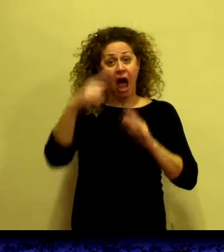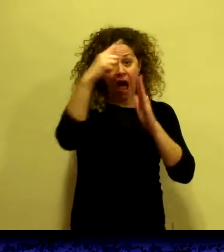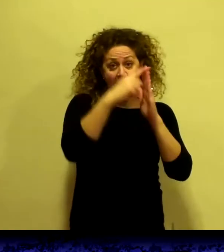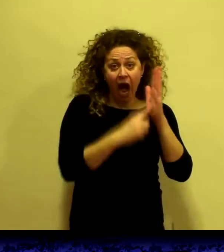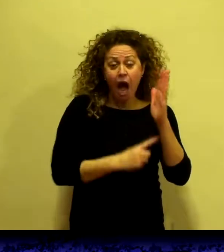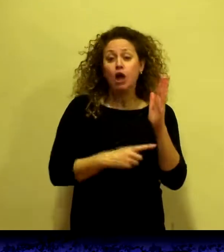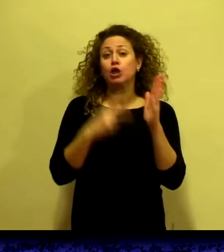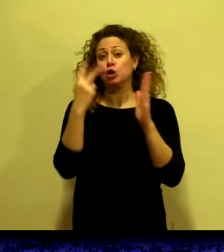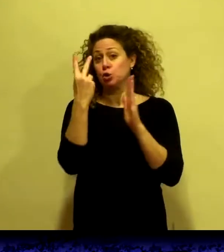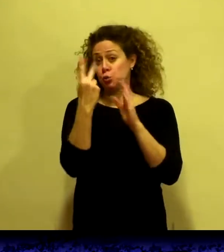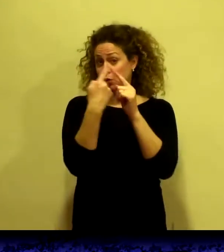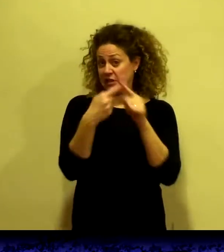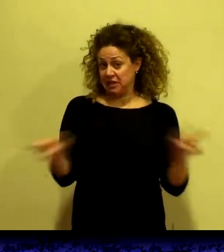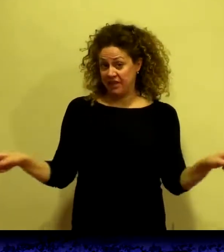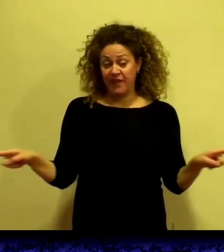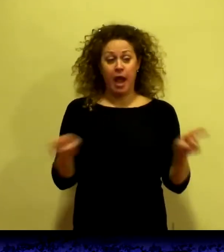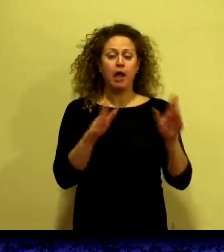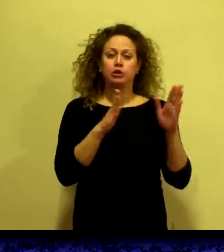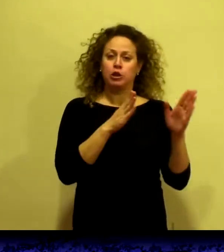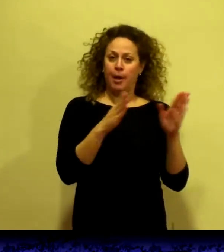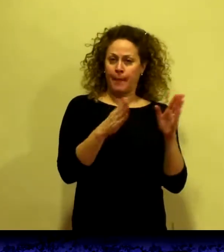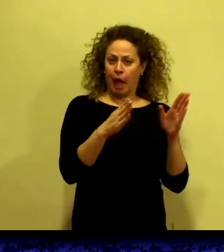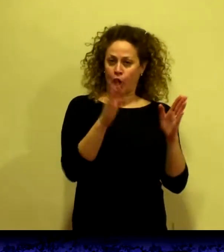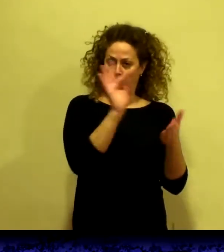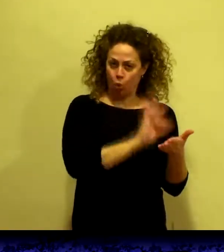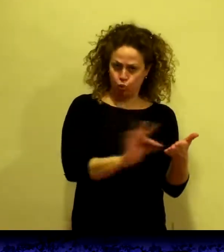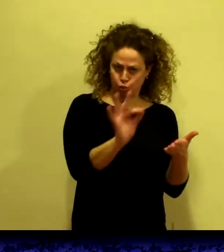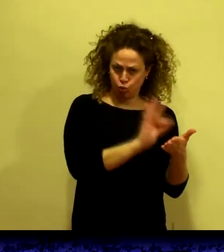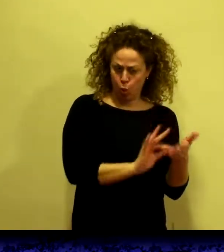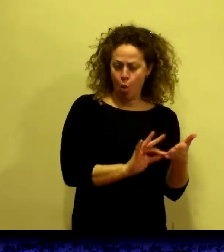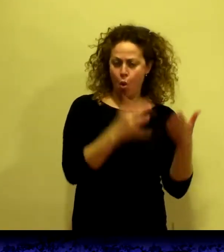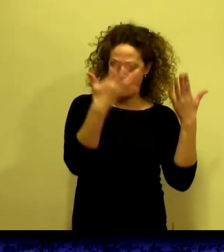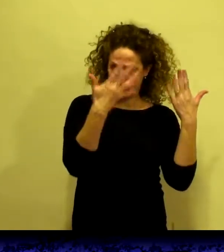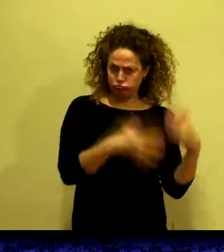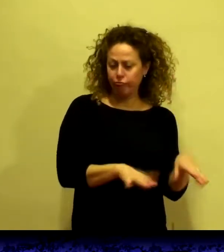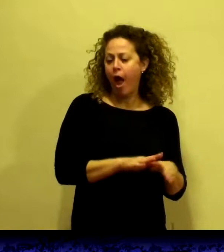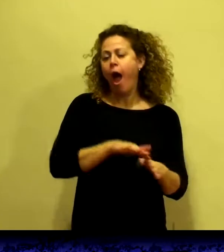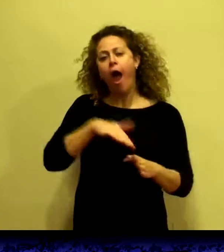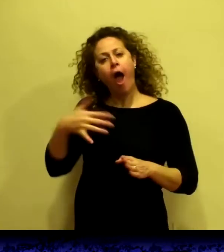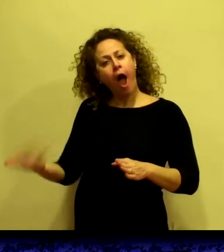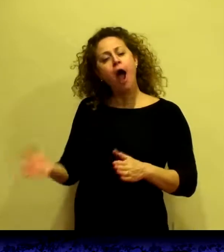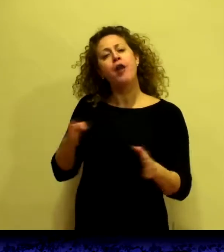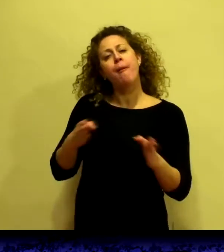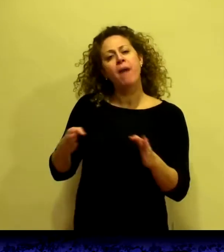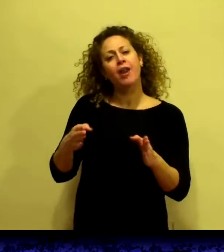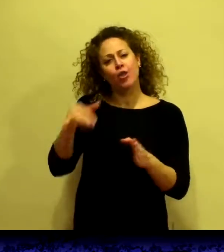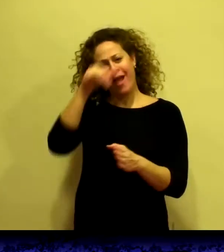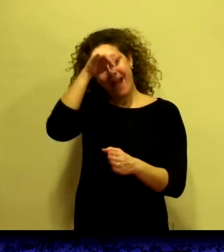periodo scolastico e quello extra, che sarebbe l'estate. L'estate, le